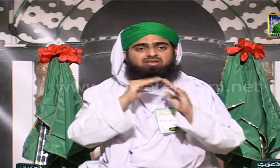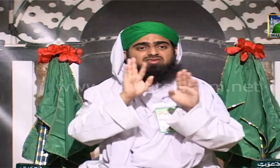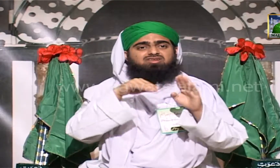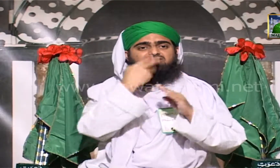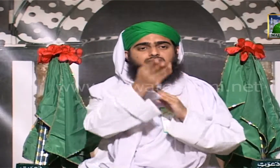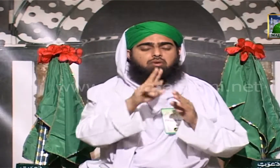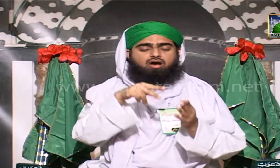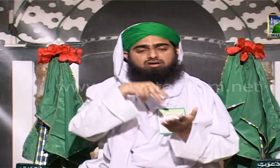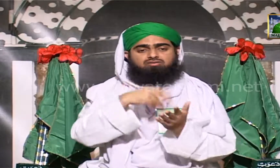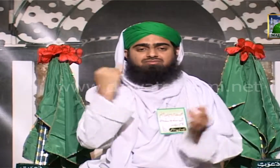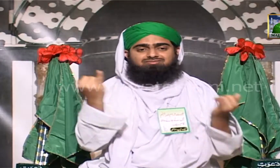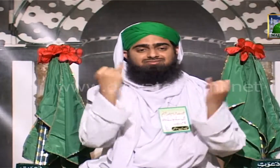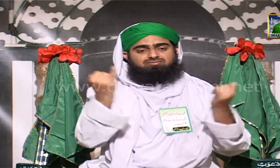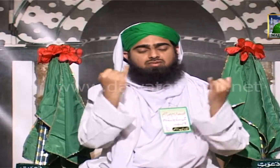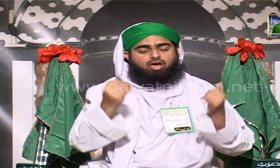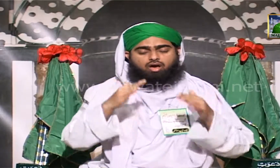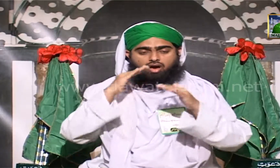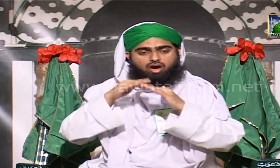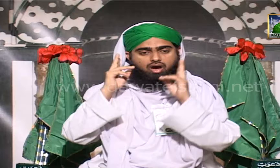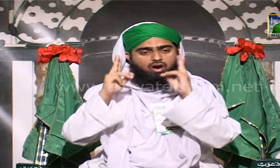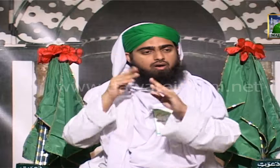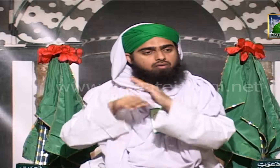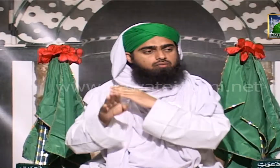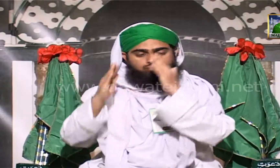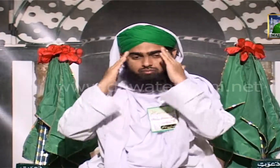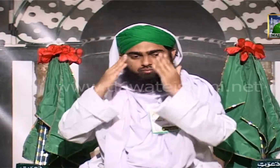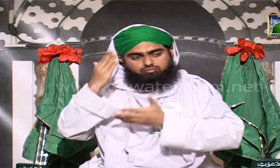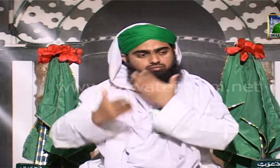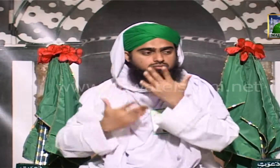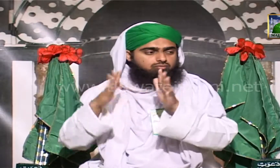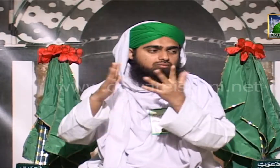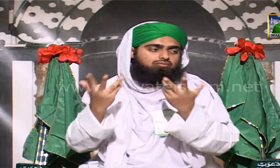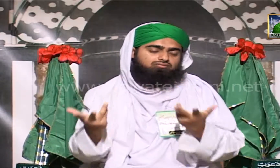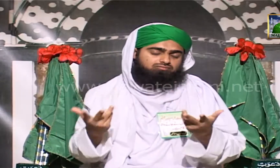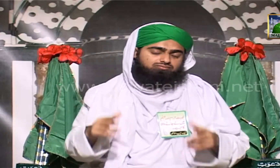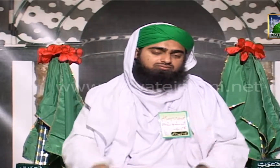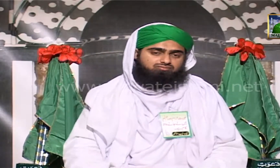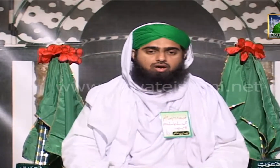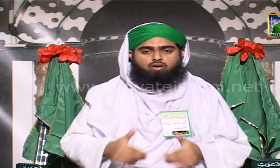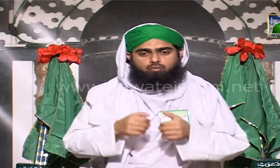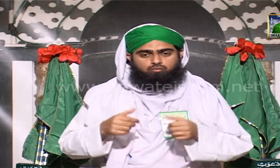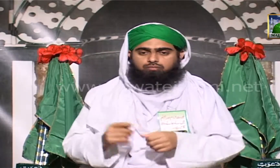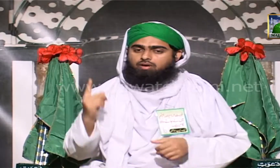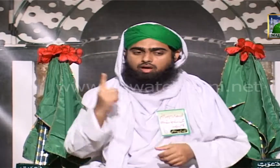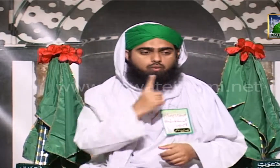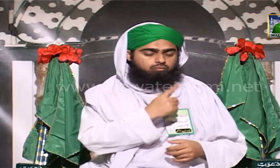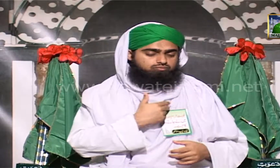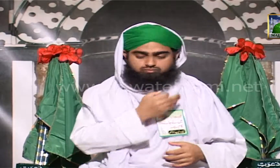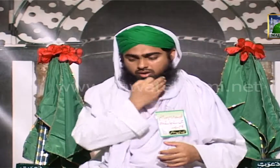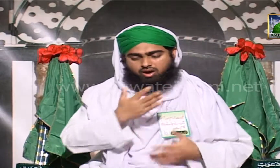نہیں کیا کیا کرتے ہیں. تو اس طرح مطلب ہے کہ درود و سلام میں سستی کرو گے، ذکر و اذکار میں سستی کرو گے تو کل مرنے کے بعد شیخ